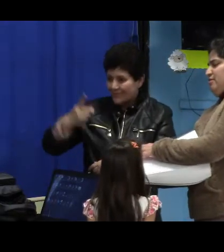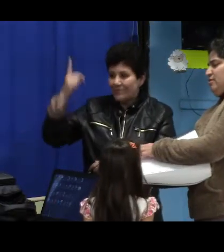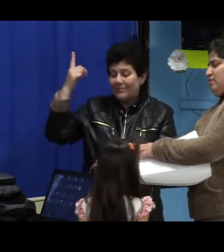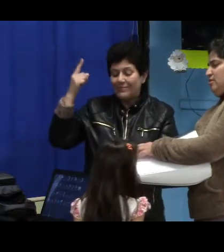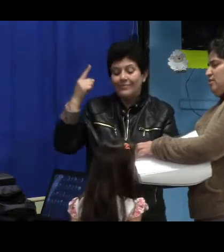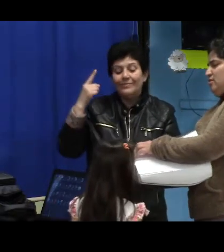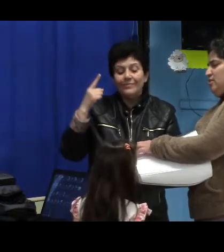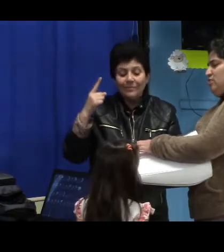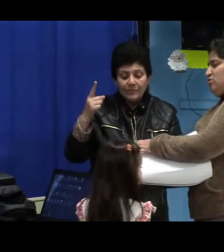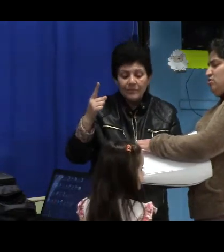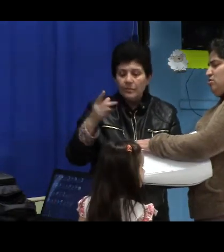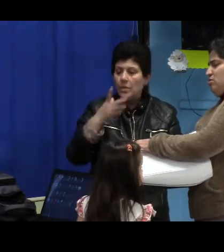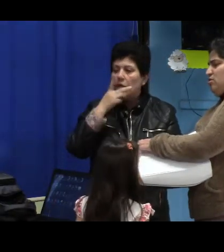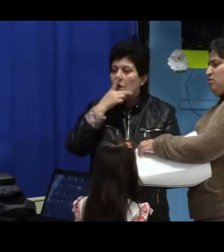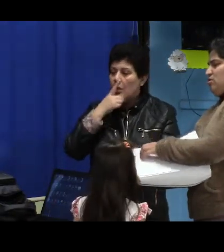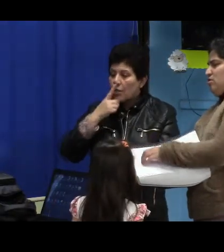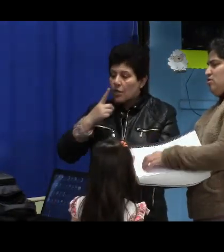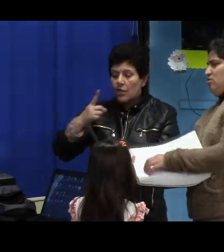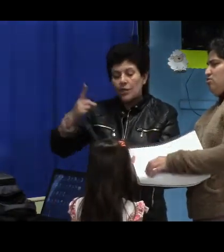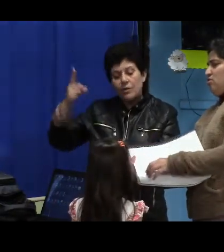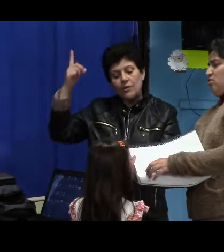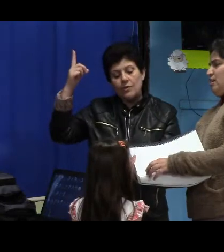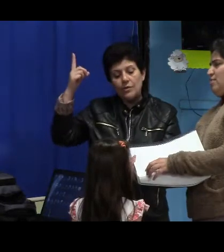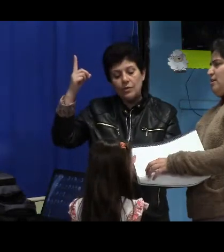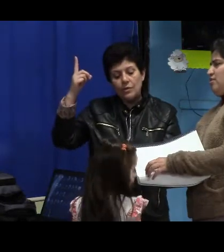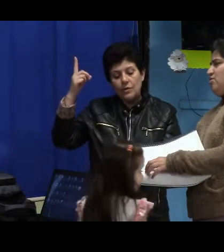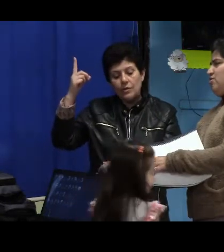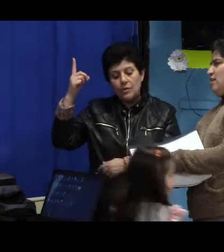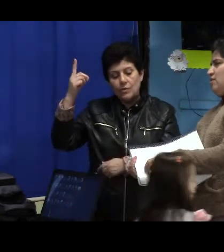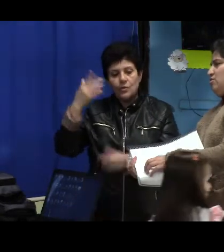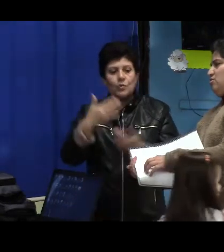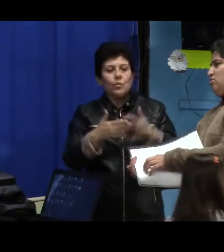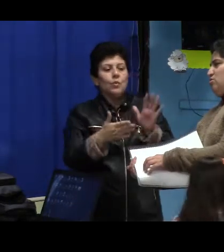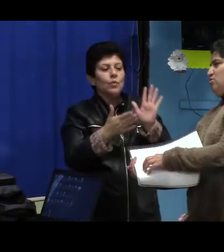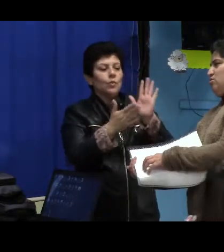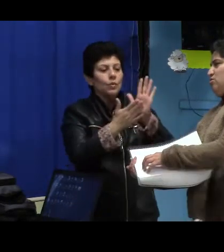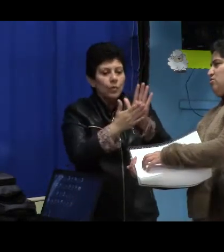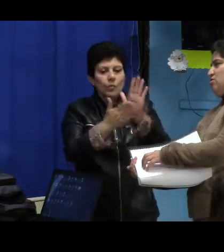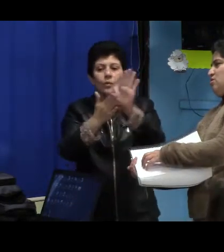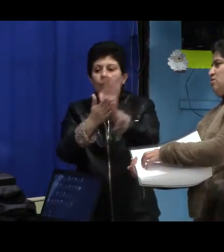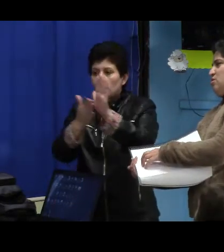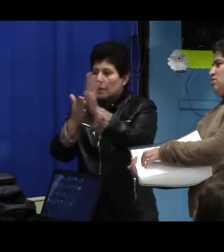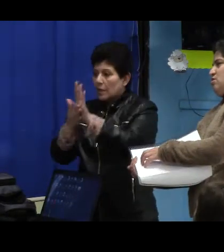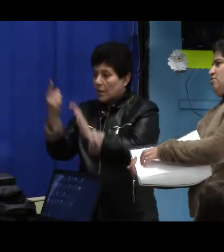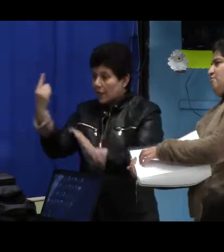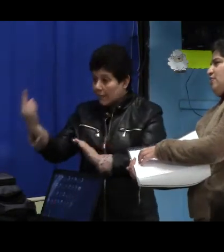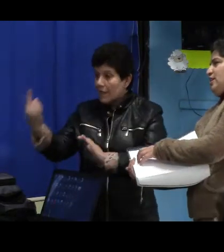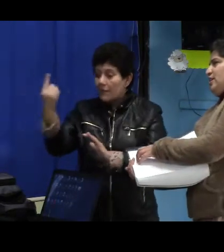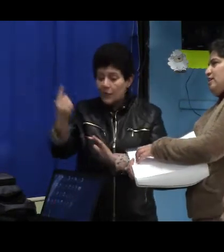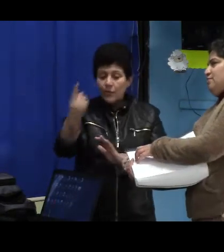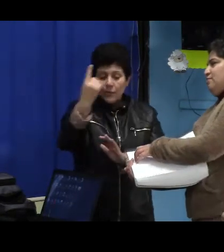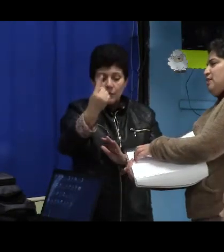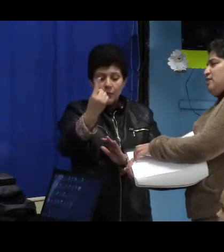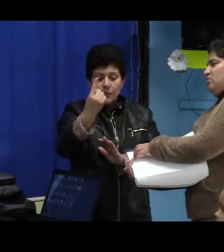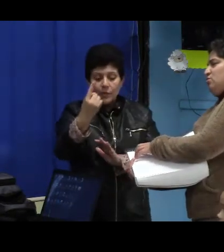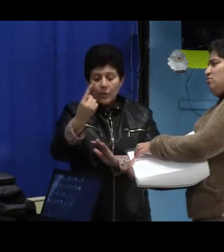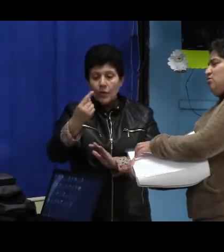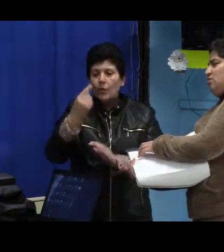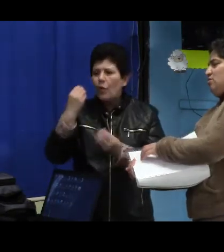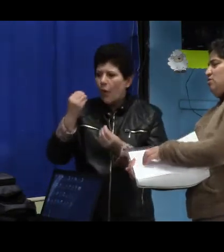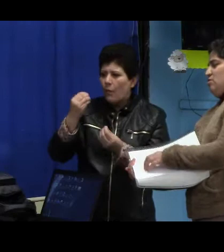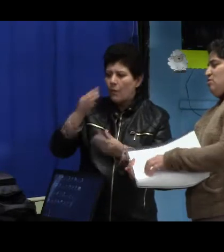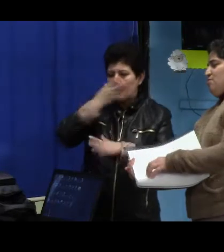Empero, Dios nos lo reveló a nosotros por el